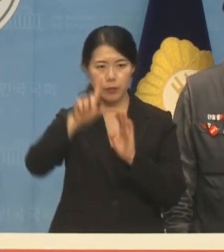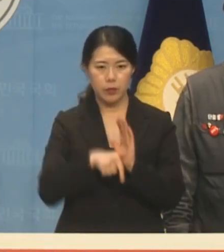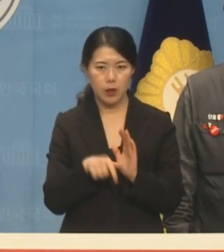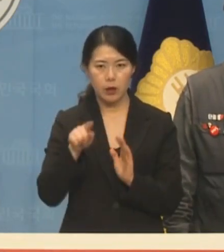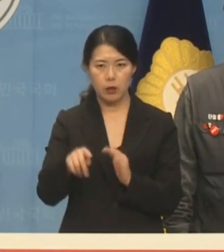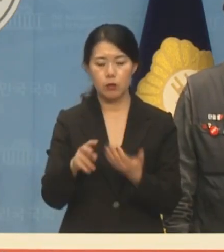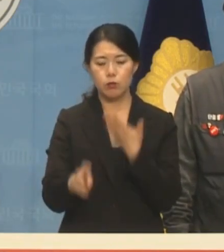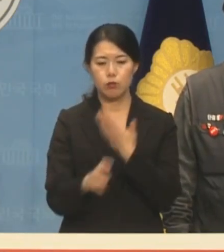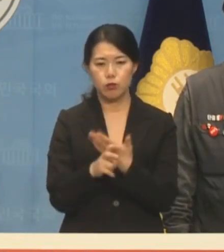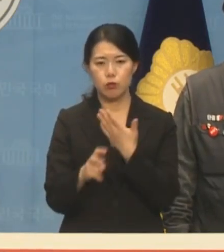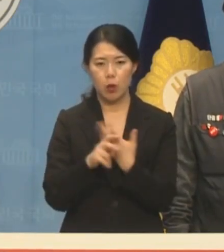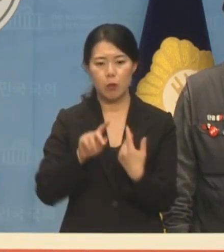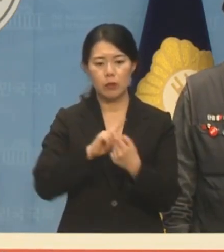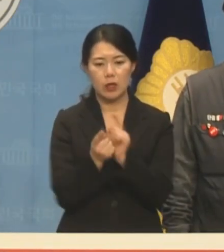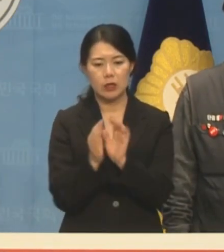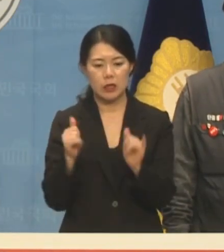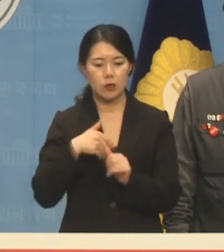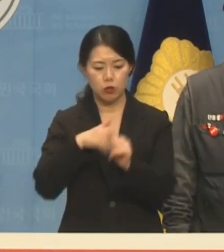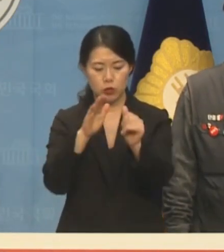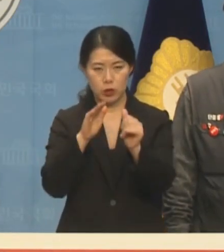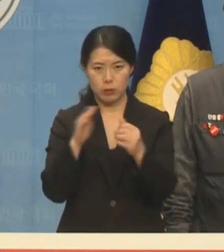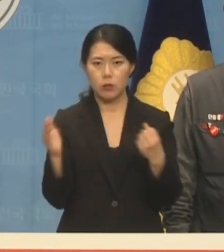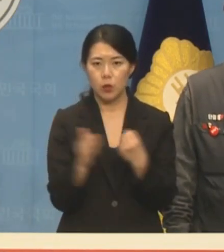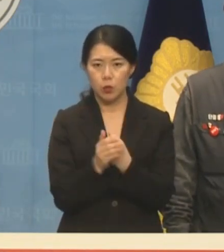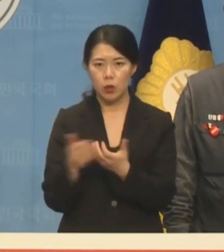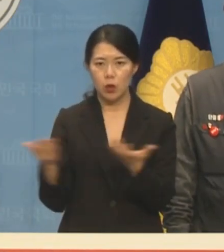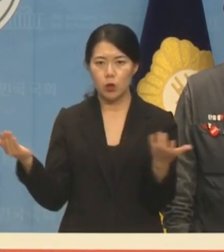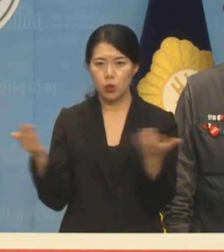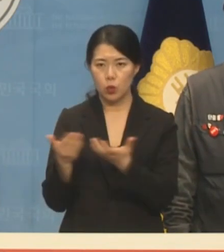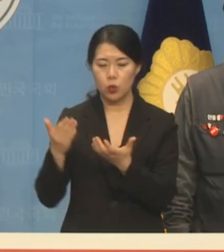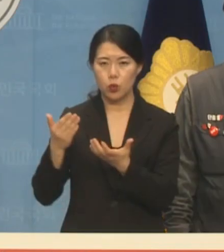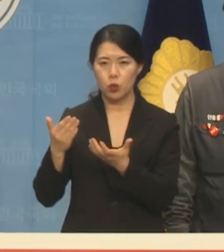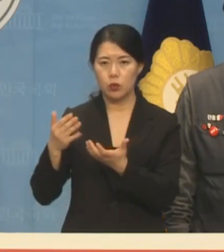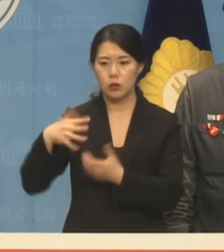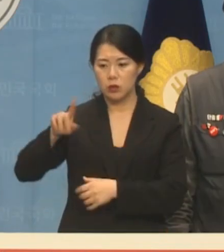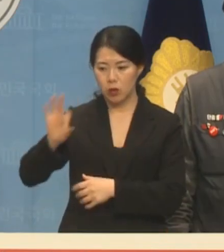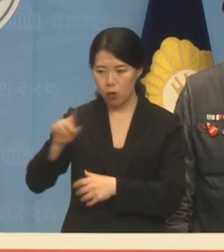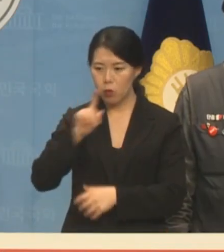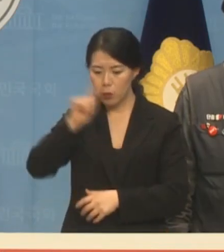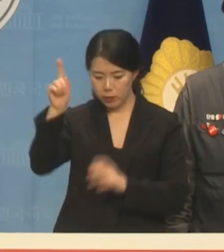불법 대체근로자 투입으로 노동청에 고발을 하였습니다.